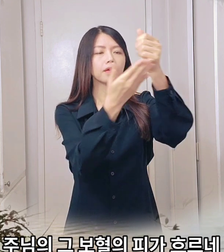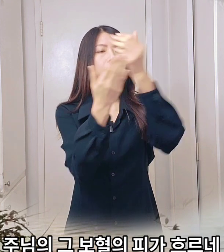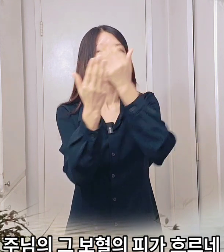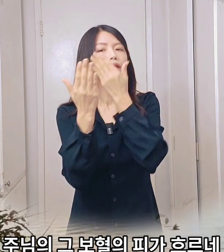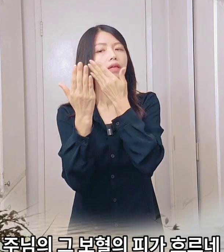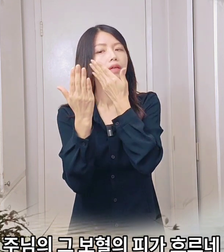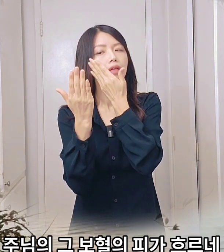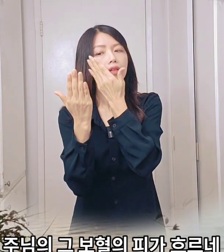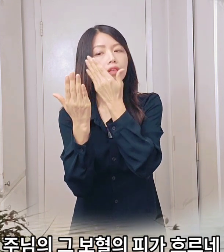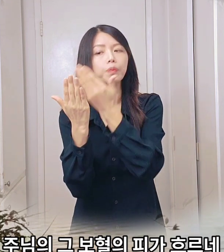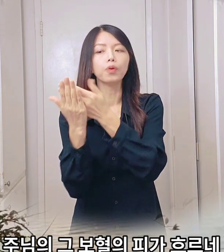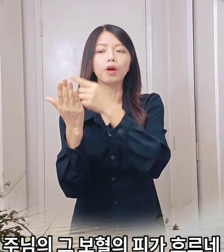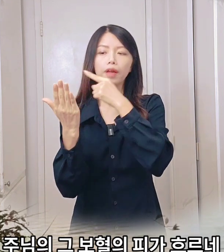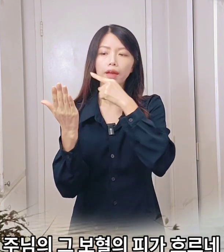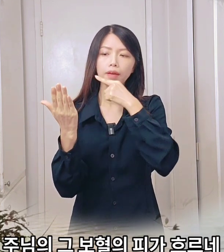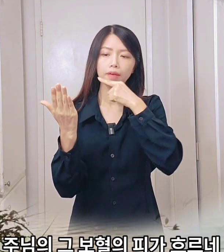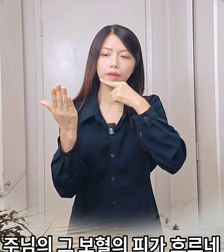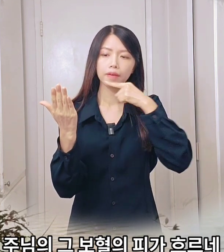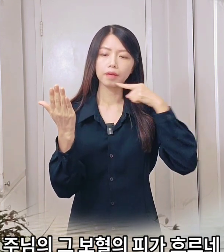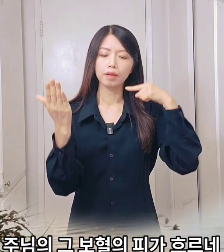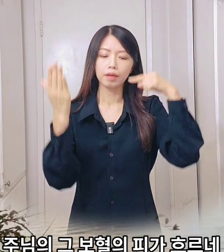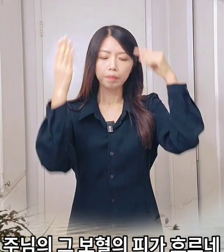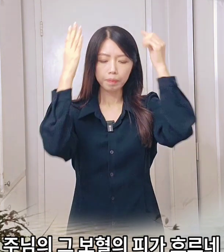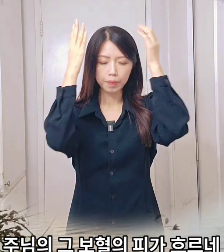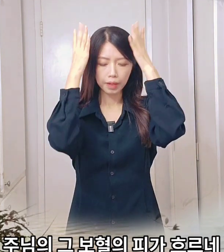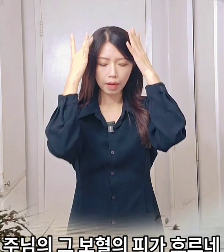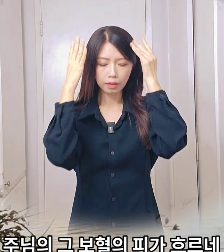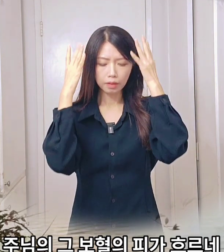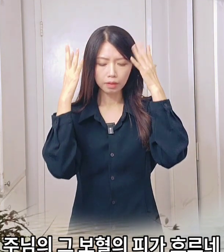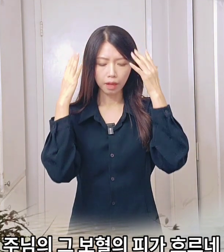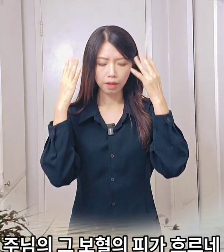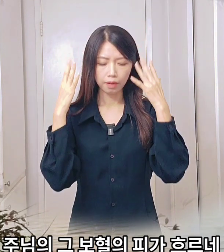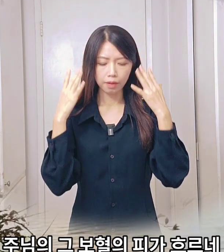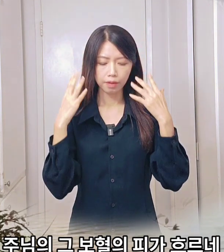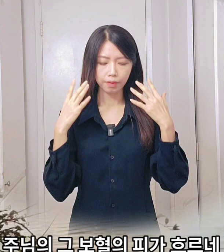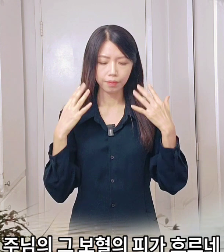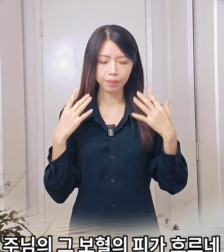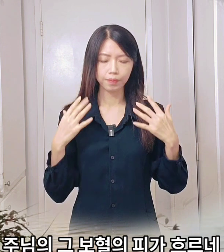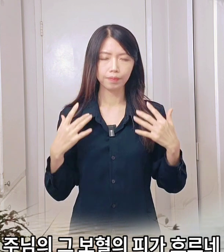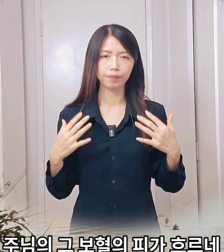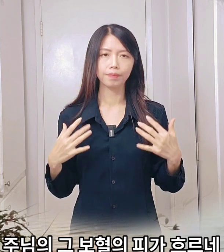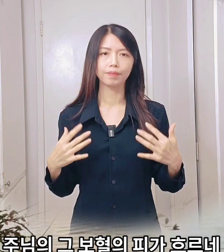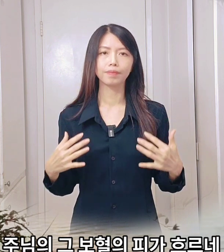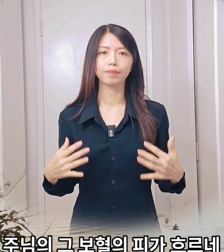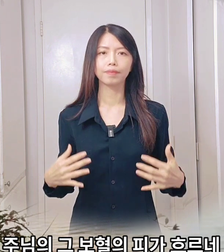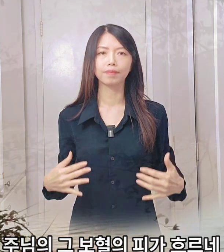주님의 그 보혈에 피가 흐르네.